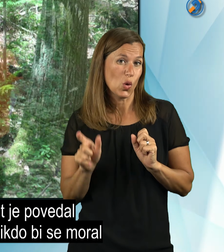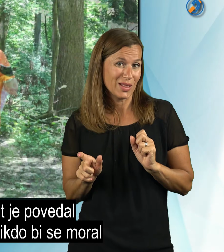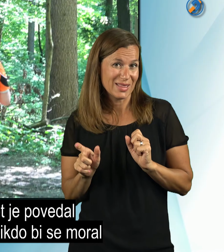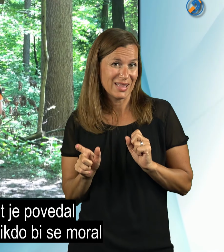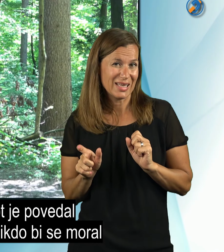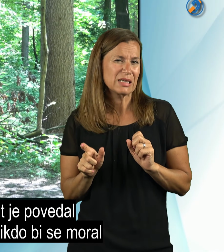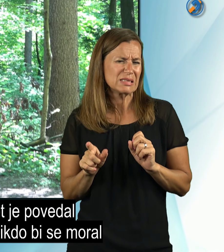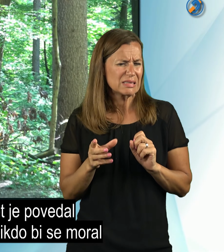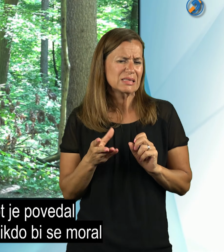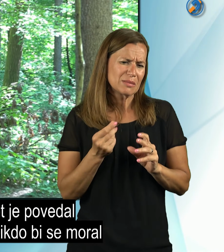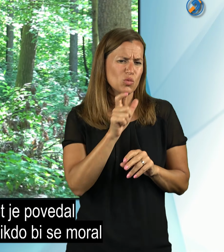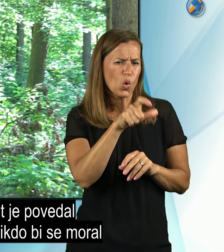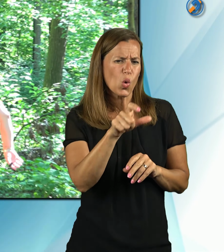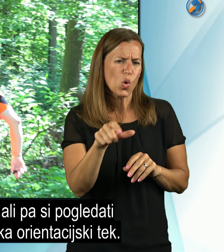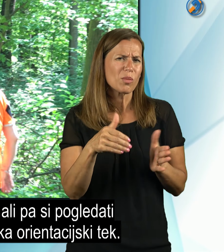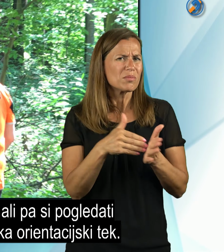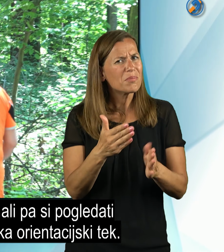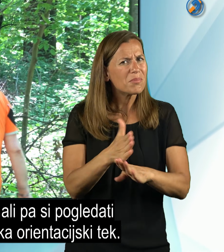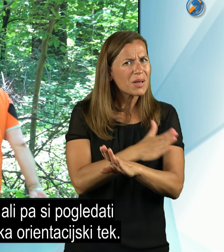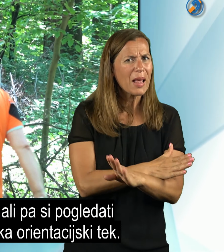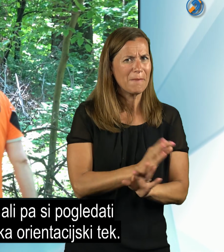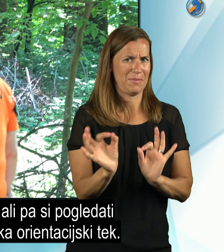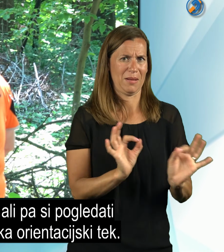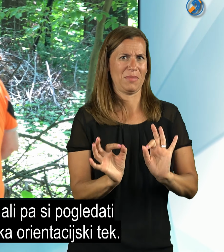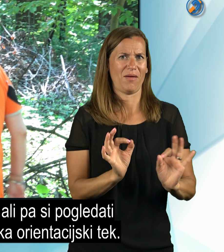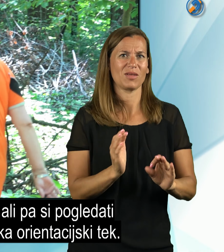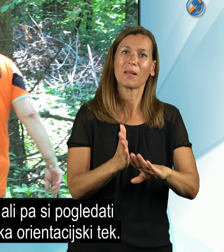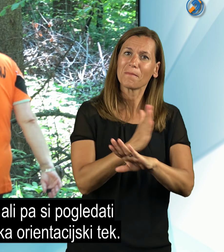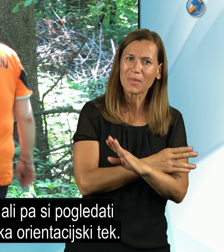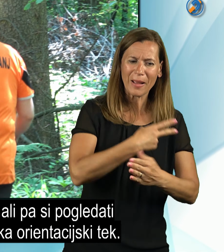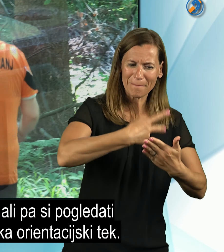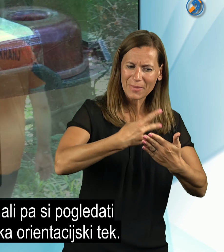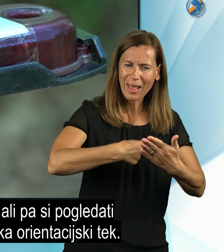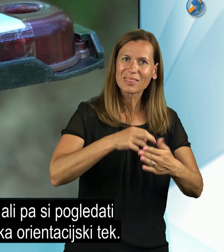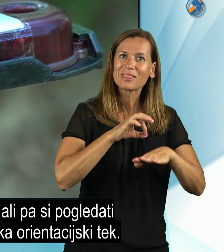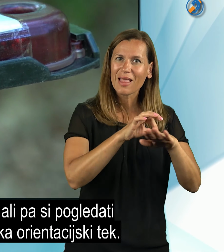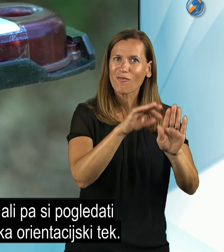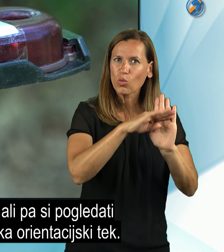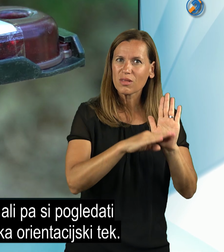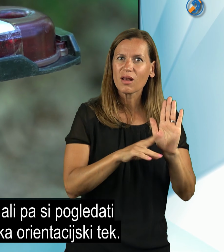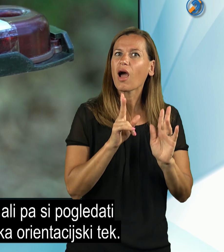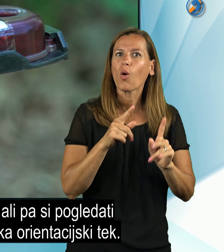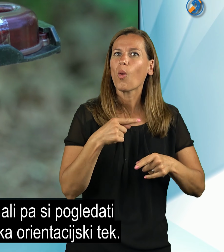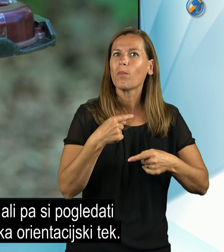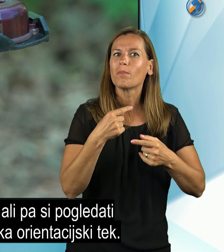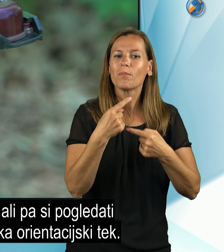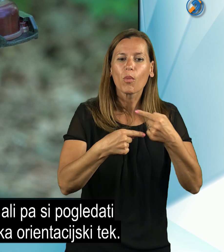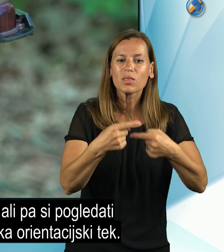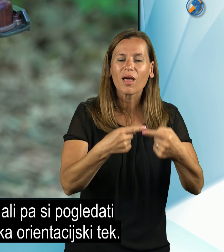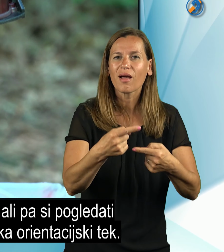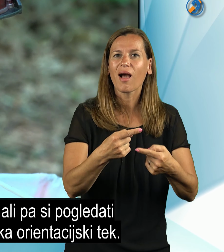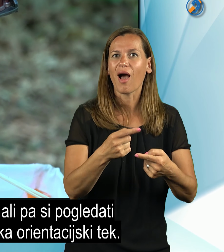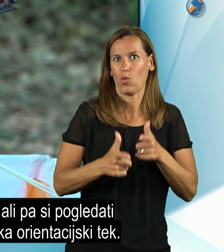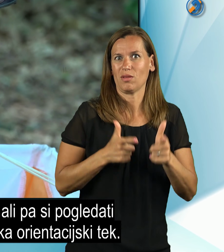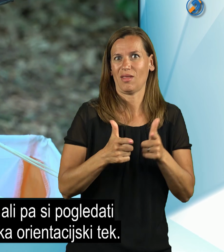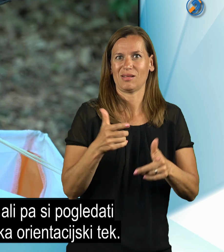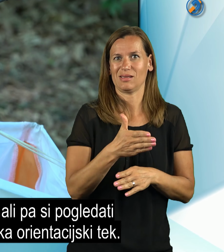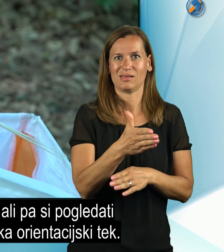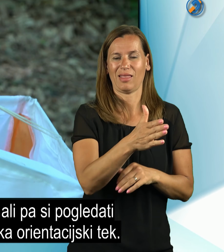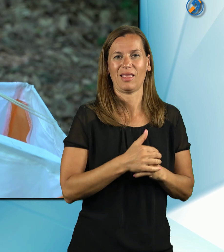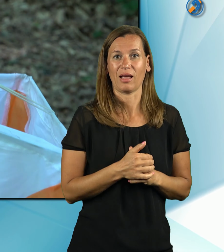se moral prek pripraviti ali pa prebrati navodila, kako poteka orientacijski tek. Meni se je zdela trasa